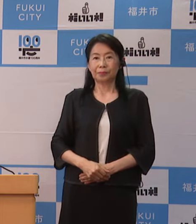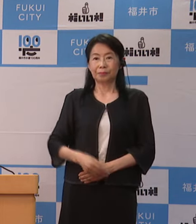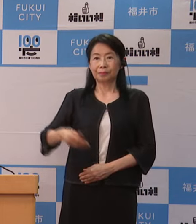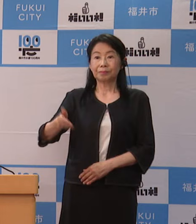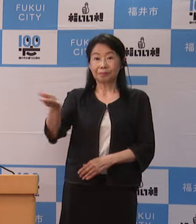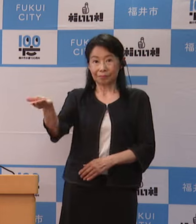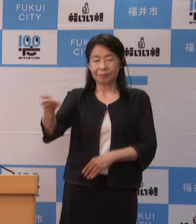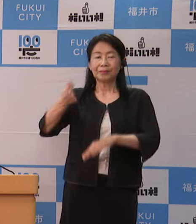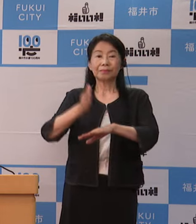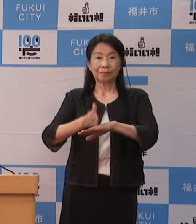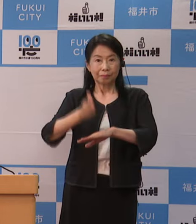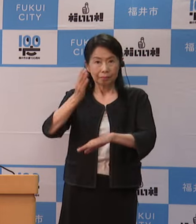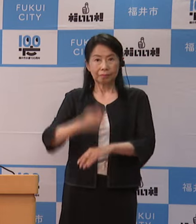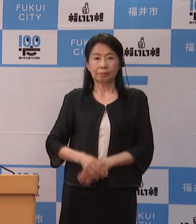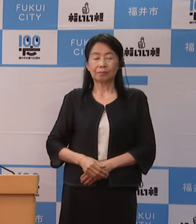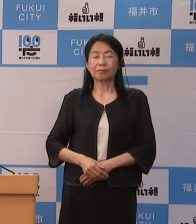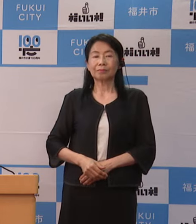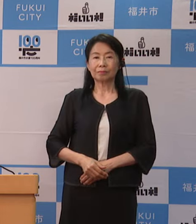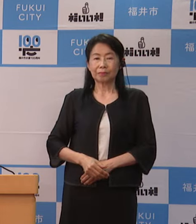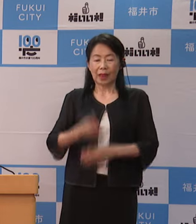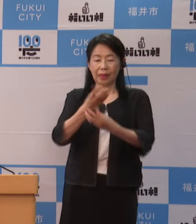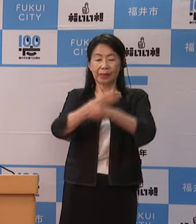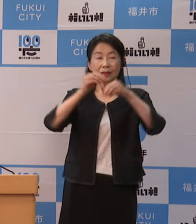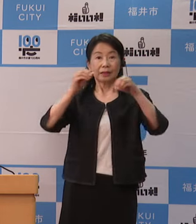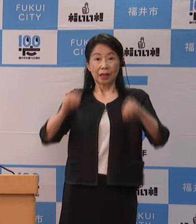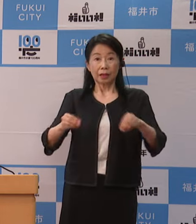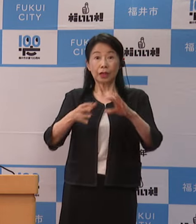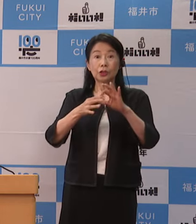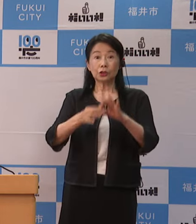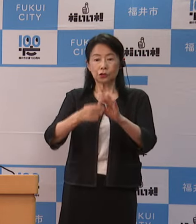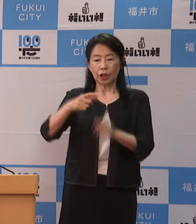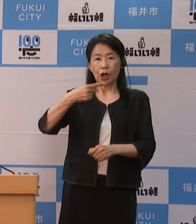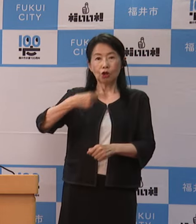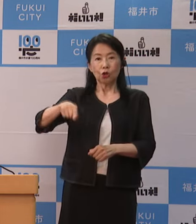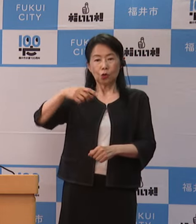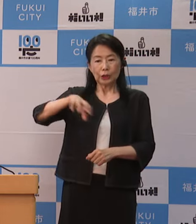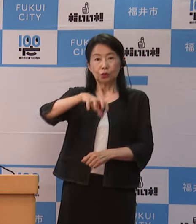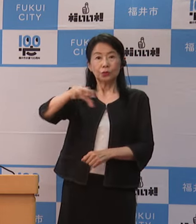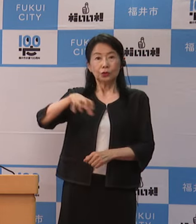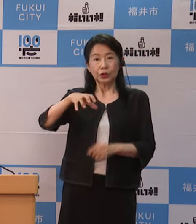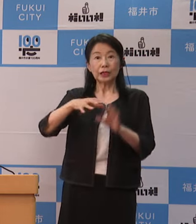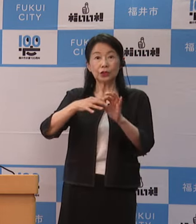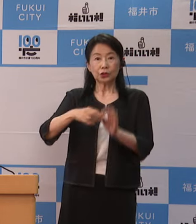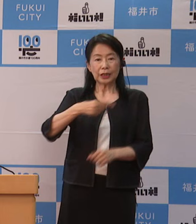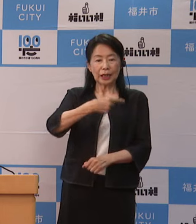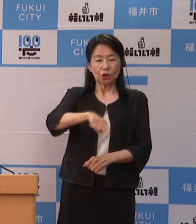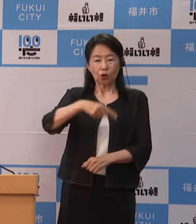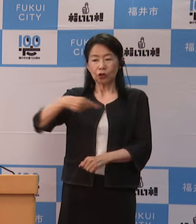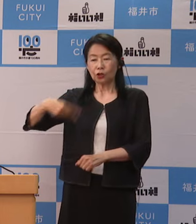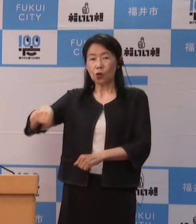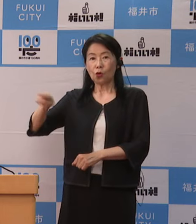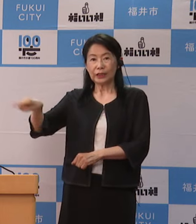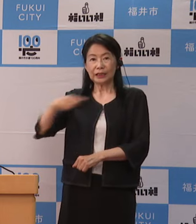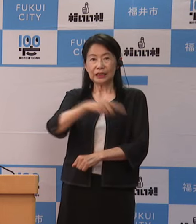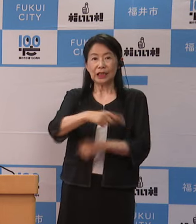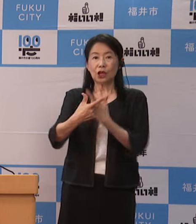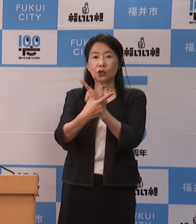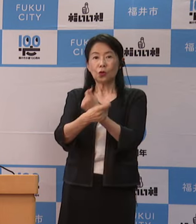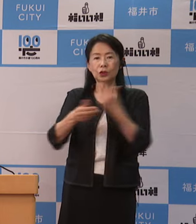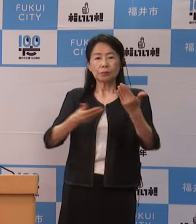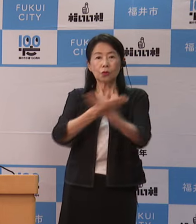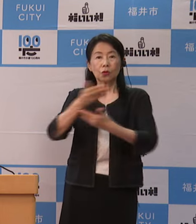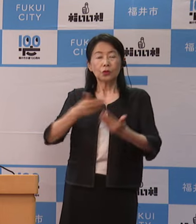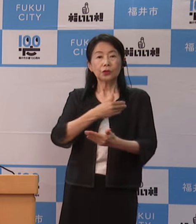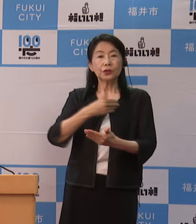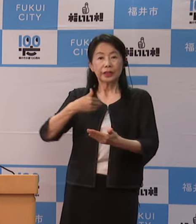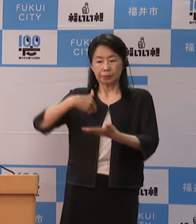ありがとうございます。姉妹都市提携について教育分野に関して教員同士でも交流できるかなというよう